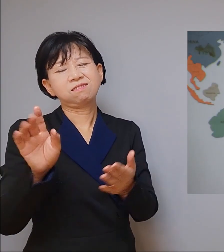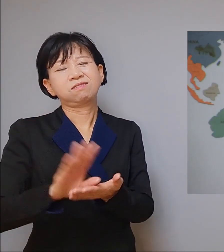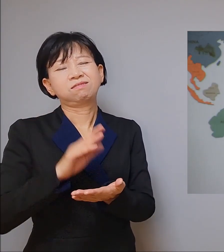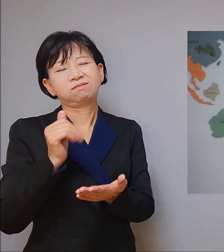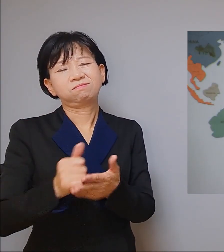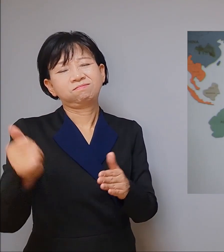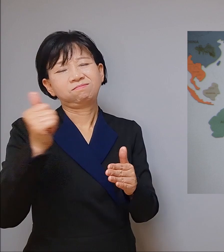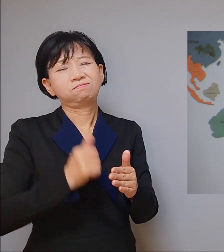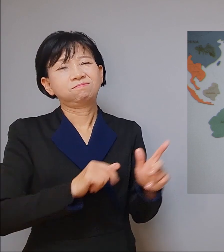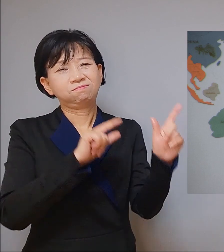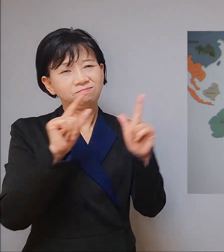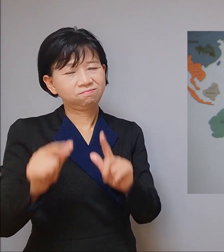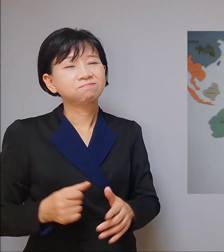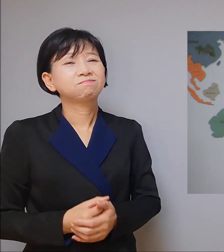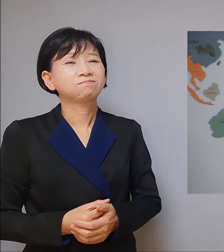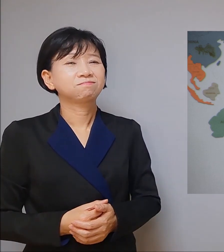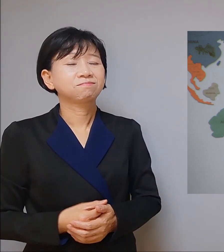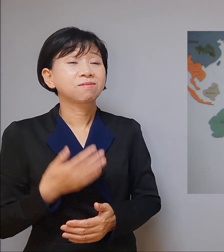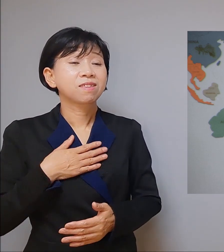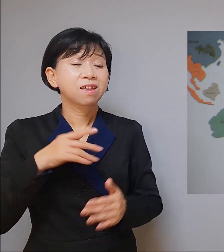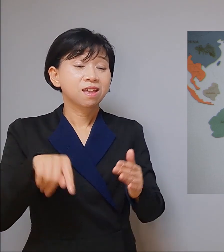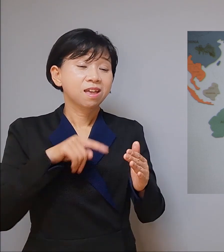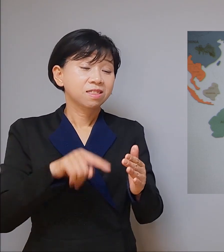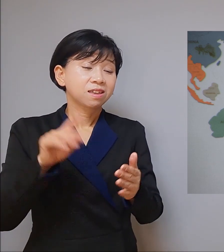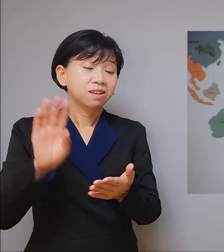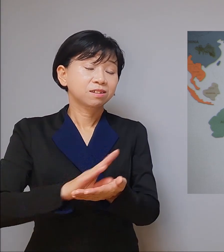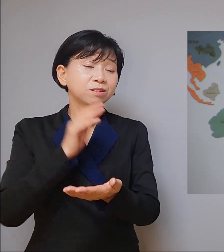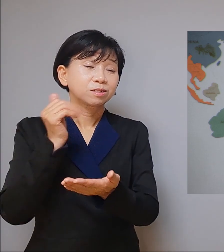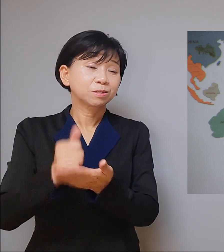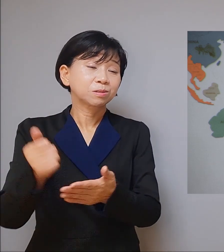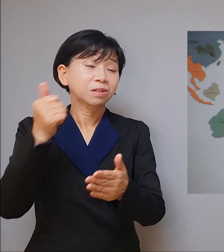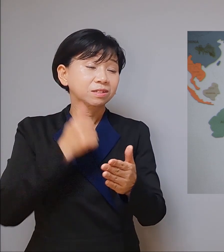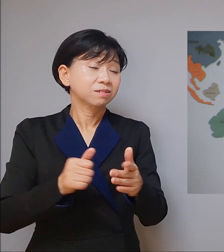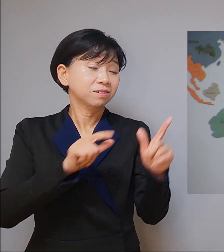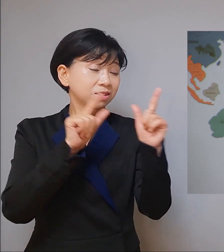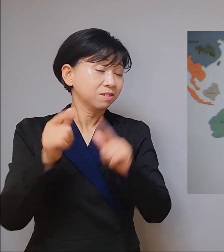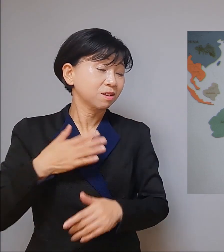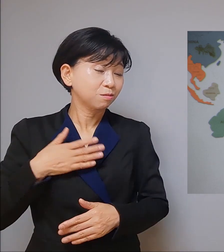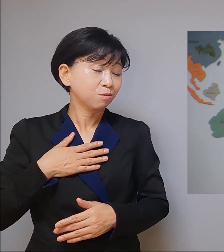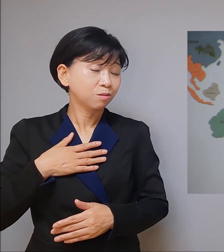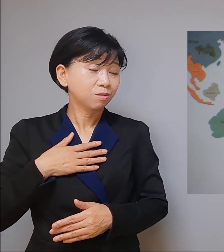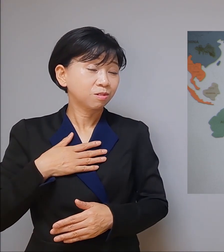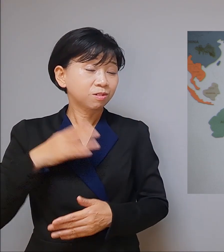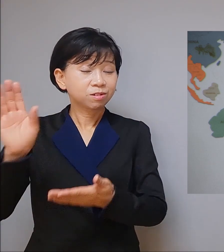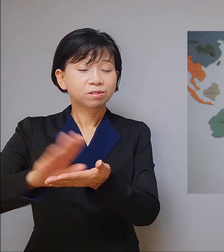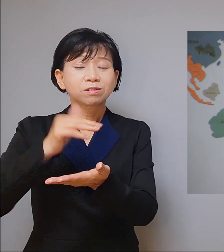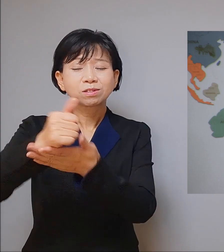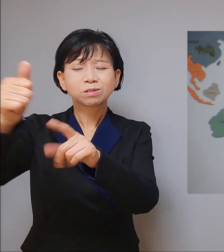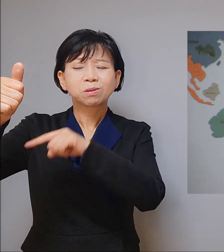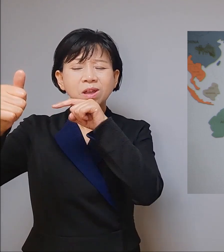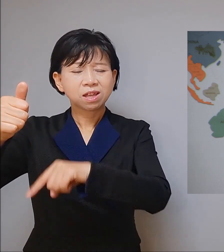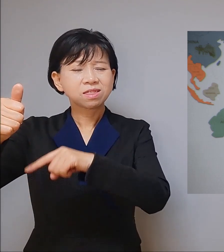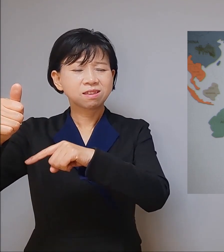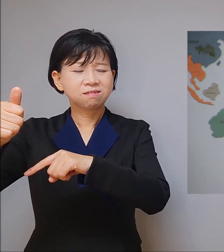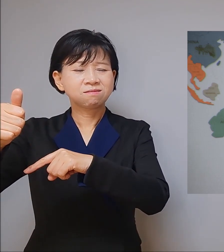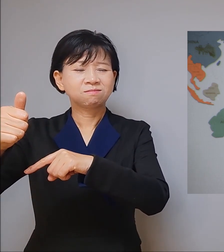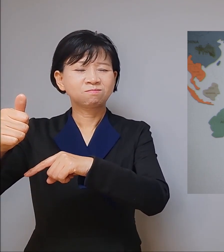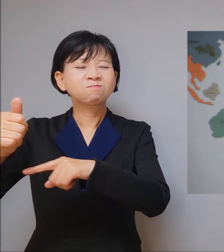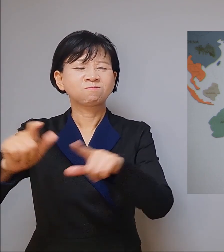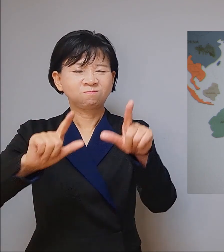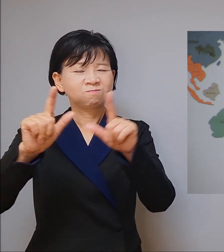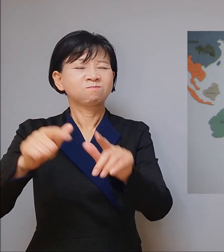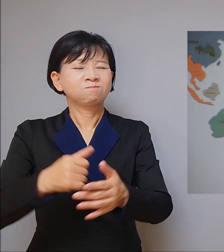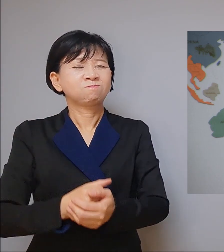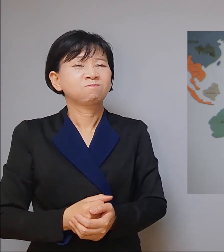사신다. 이 말은요, 내 안에 그리스도께서 사시고 나도 그리스도 안에 산다라는 말입니다.